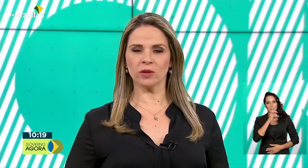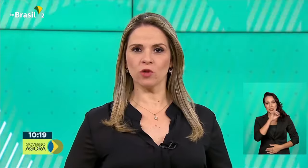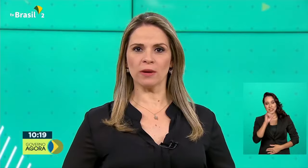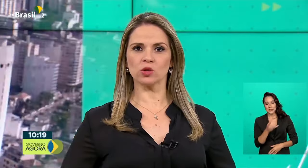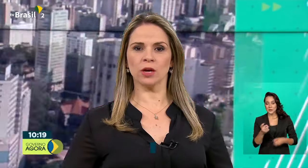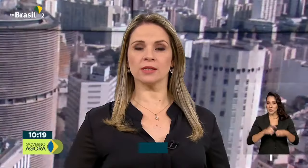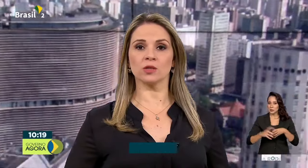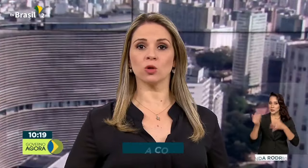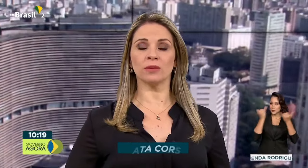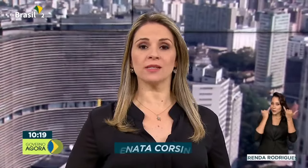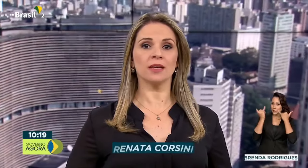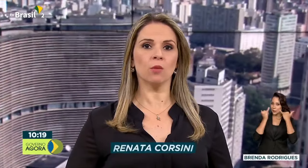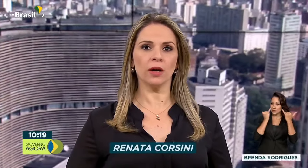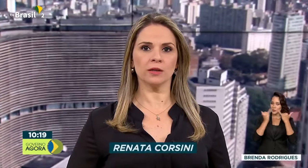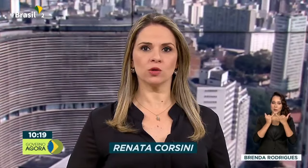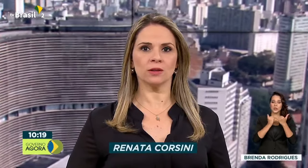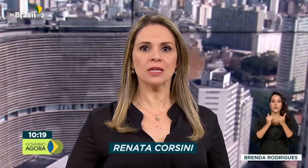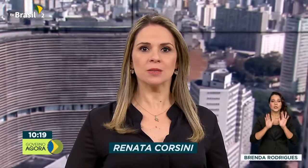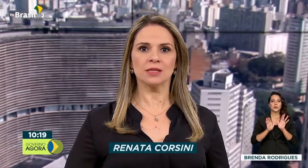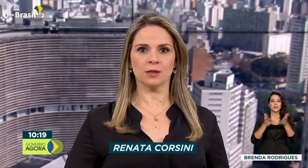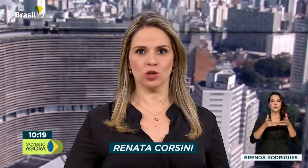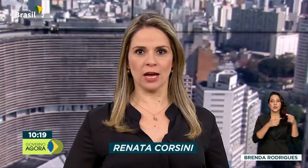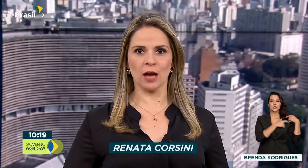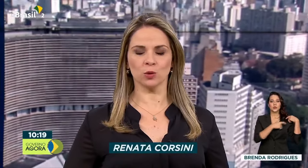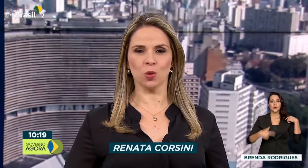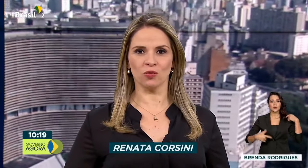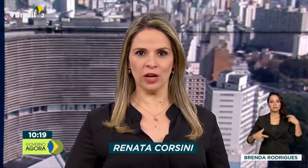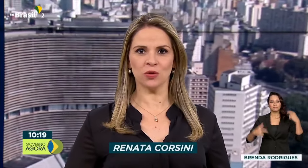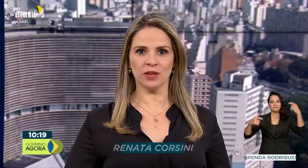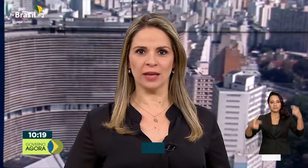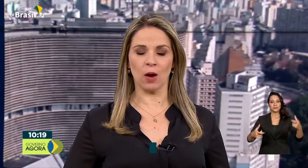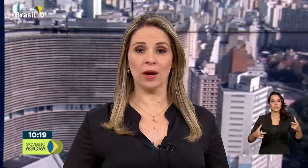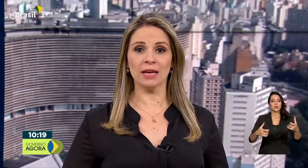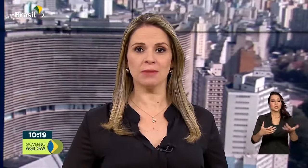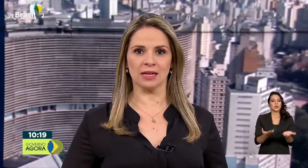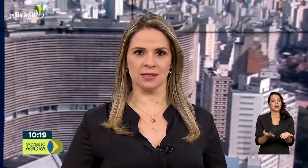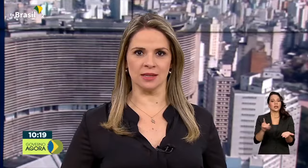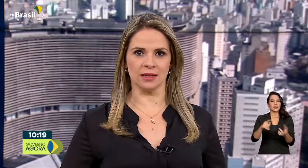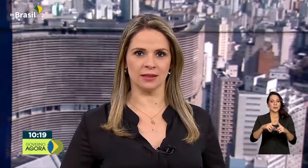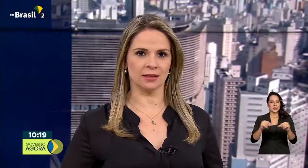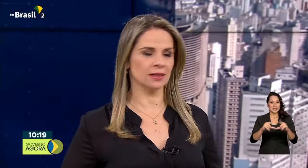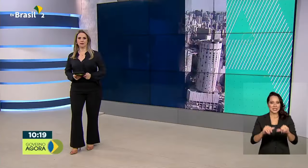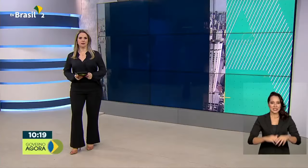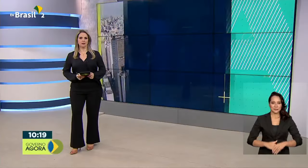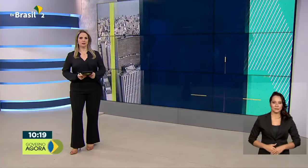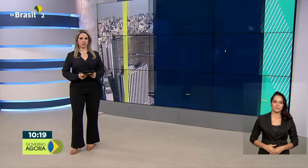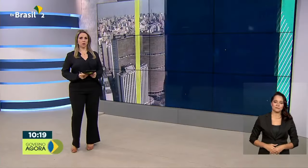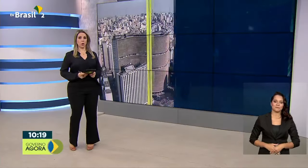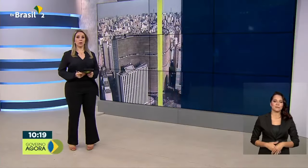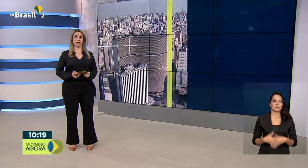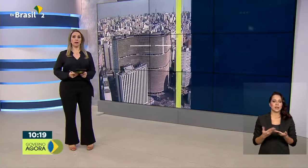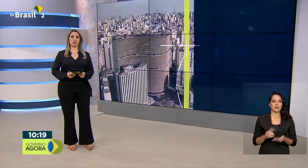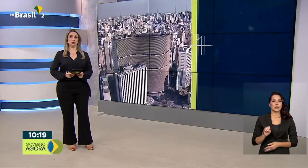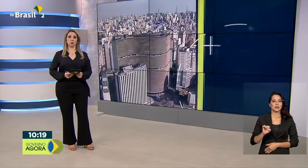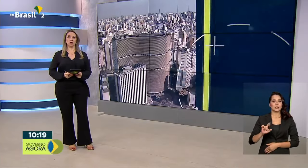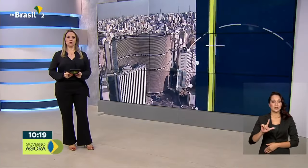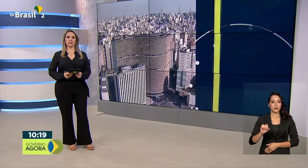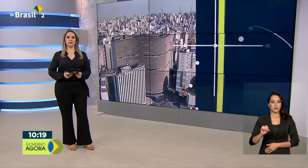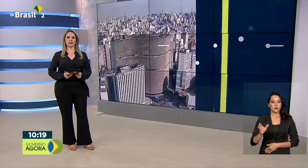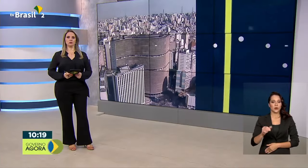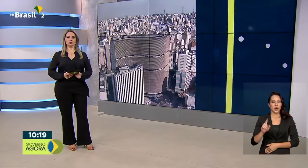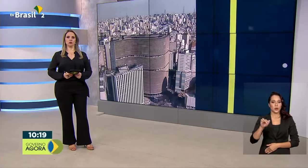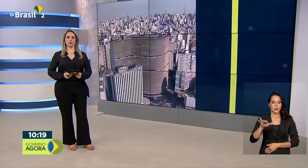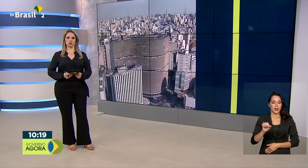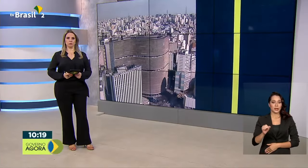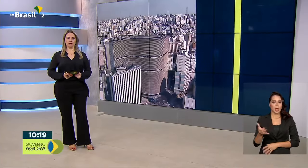e já voltamos com informações sobre a cerimônias de transmissão de cargo do Governo Federal em Brasília Silvio Almeida assume